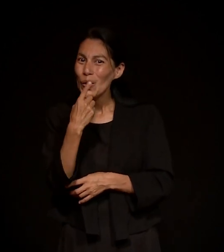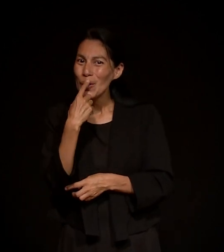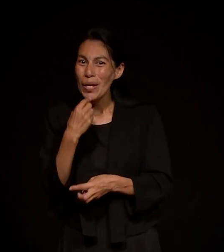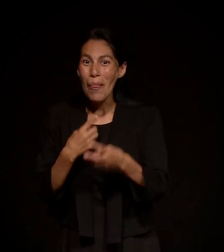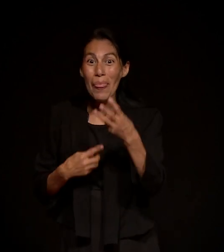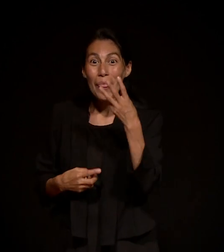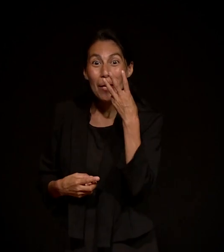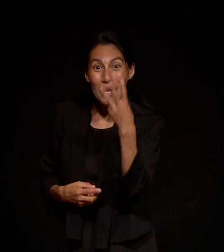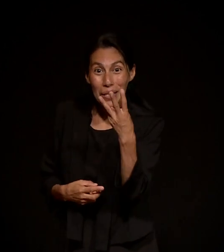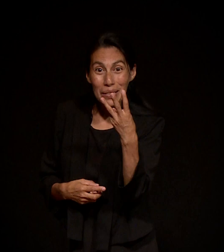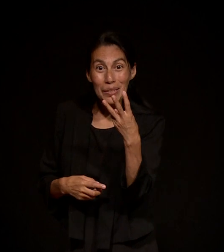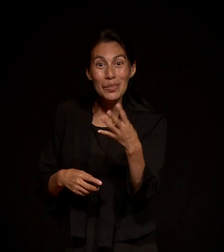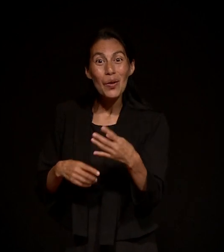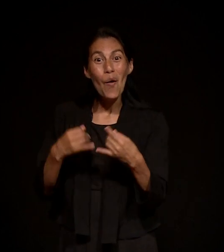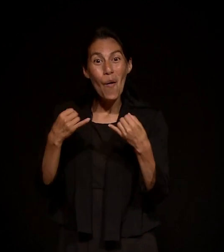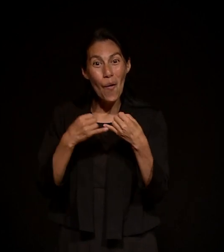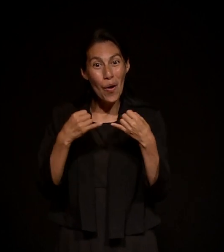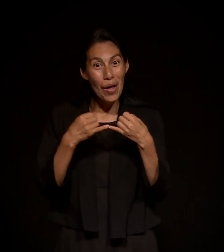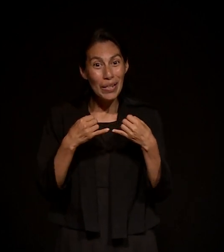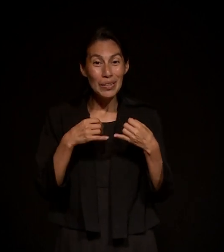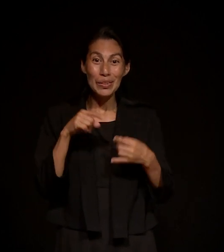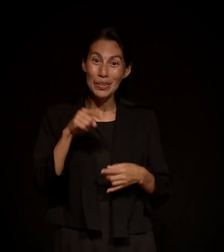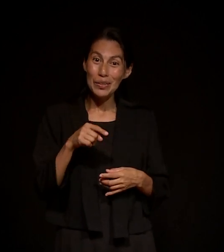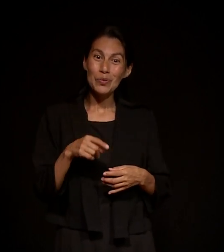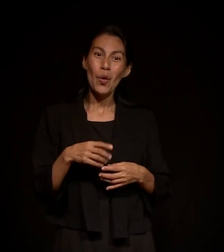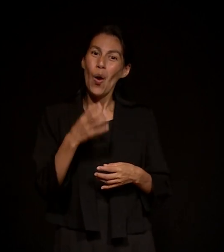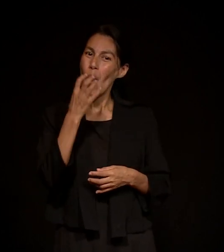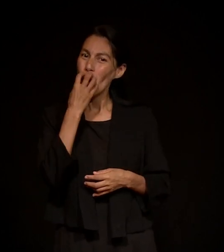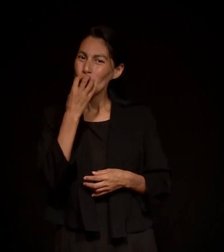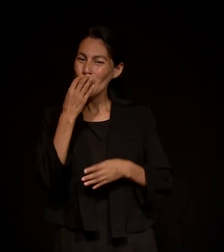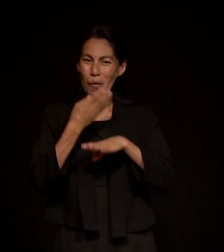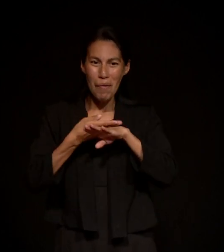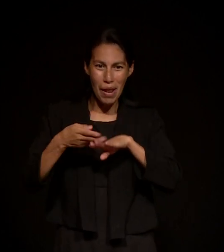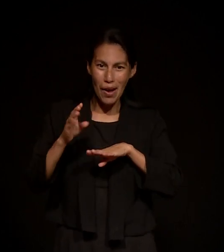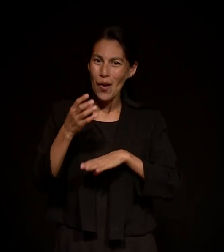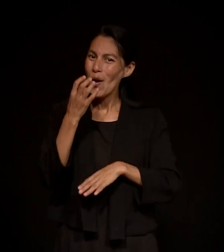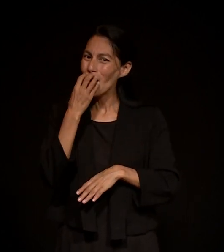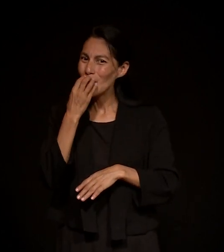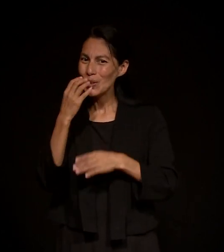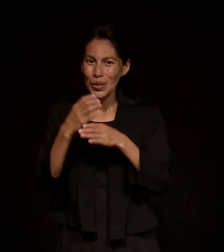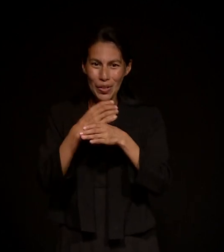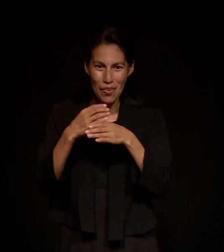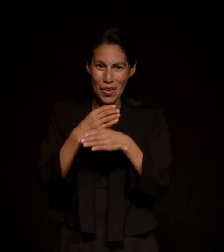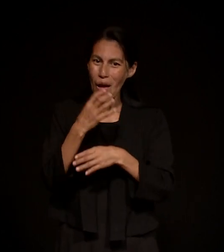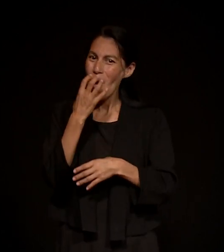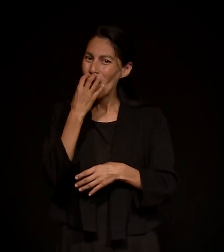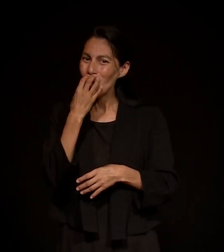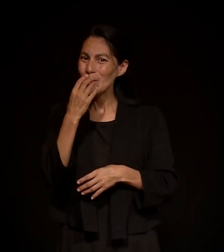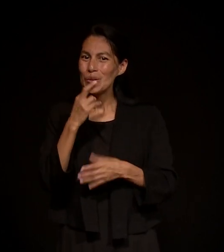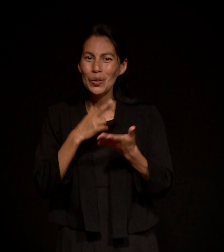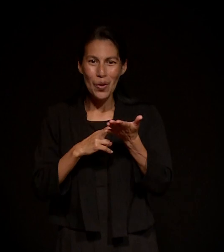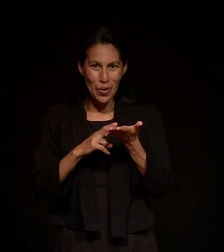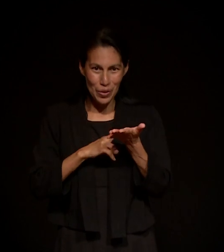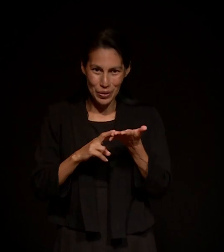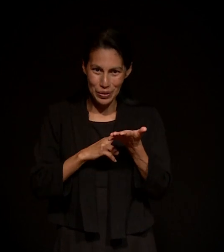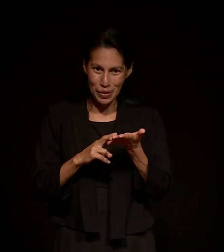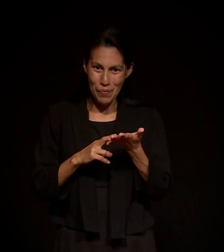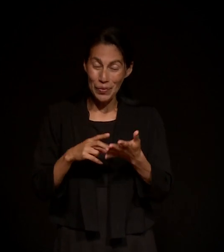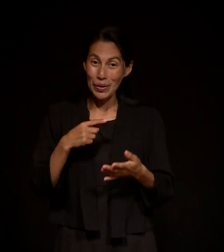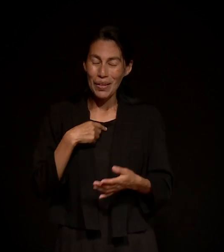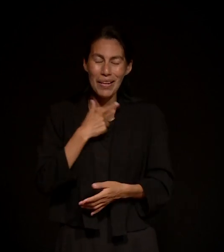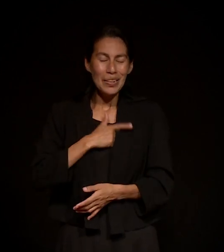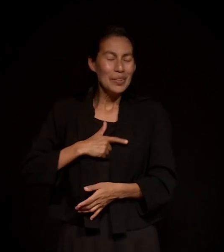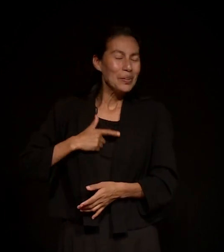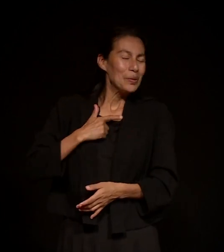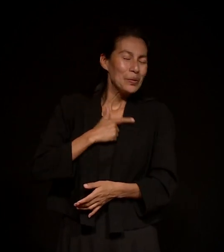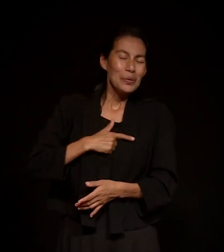tenía 3 peluches. Un oso blanco, un oso café y un oso rosado. Yo